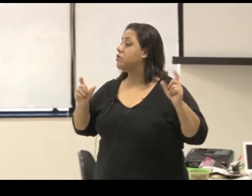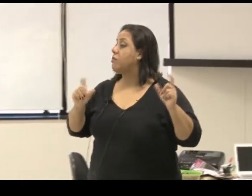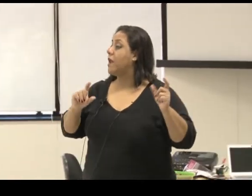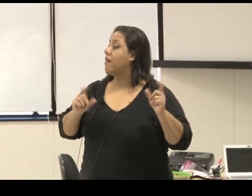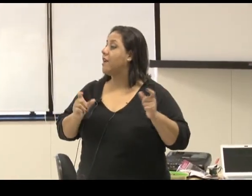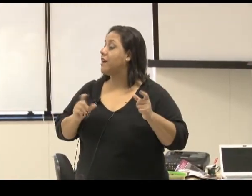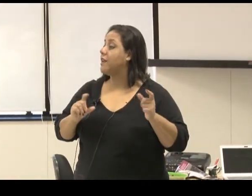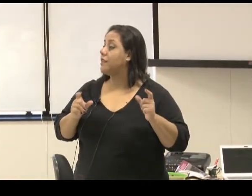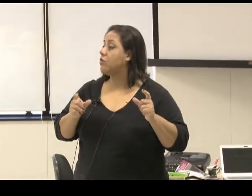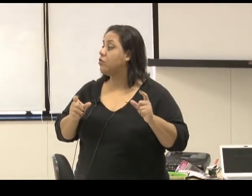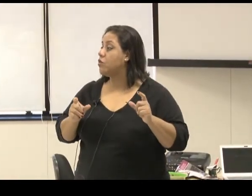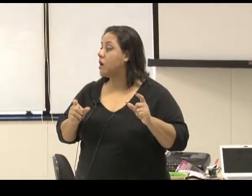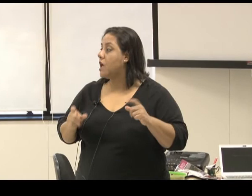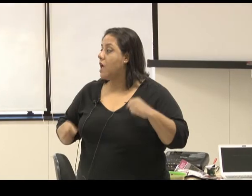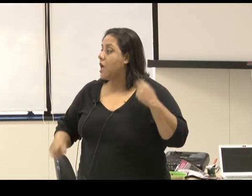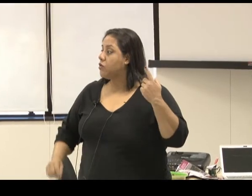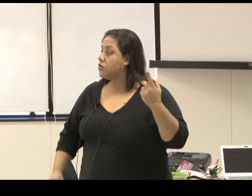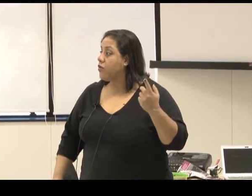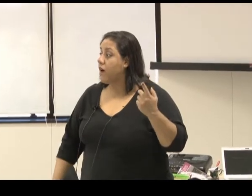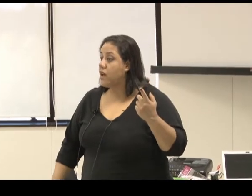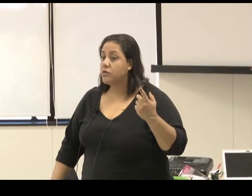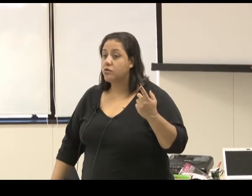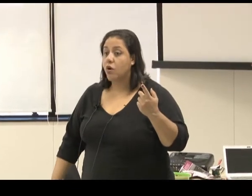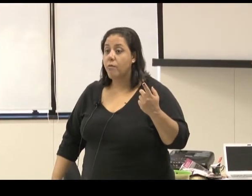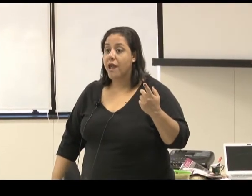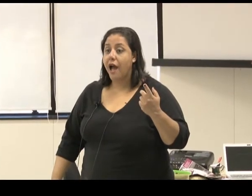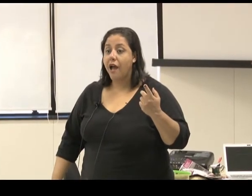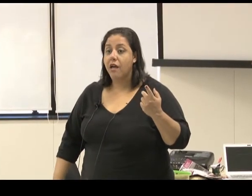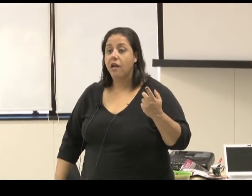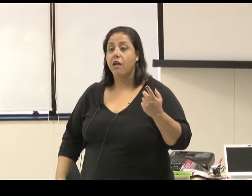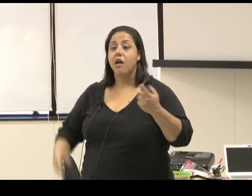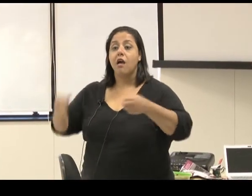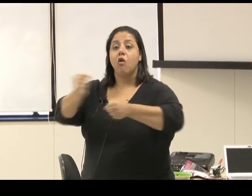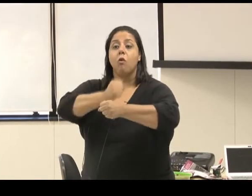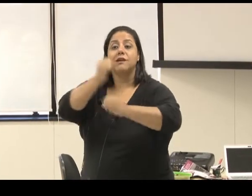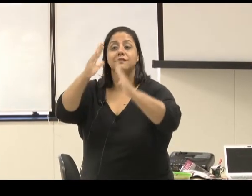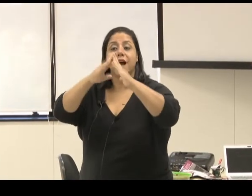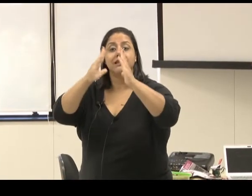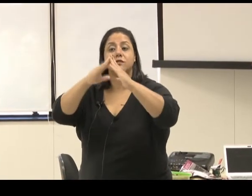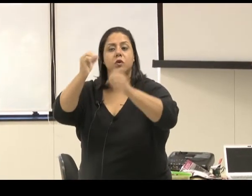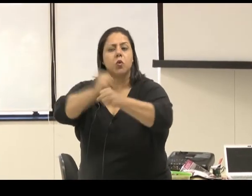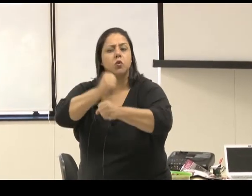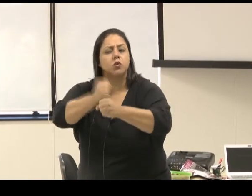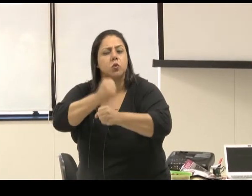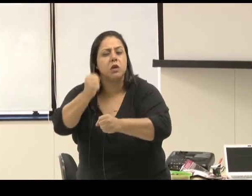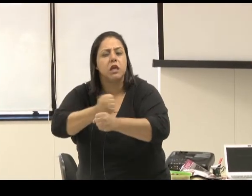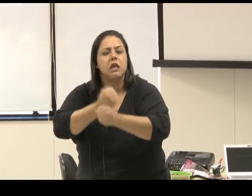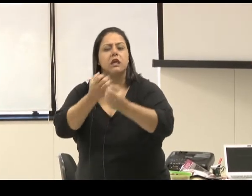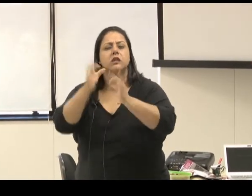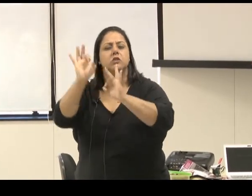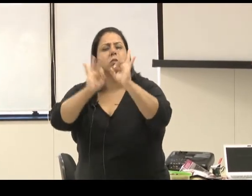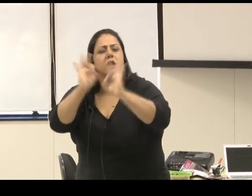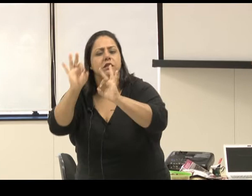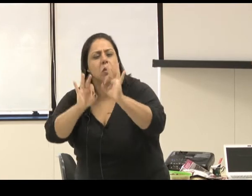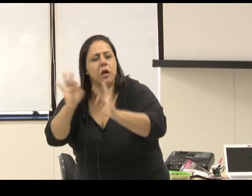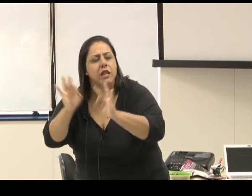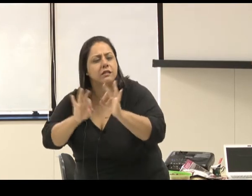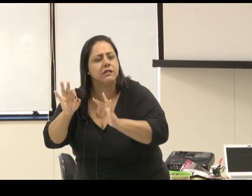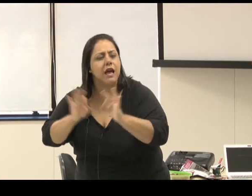palavra arquitetura, eu estou falando sobre como as casas foram construídas, como que elas são